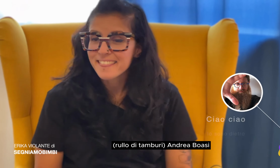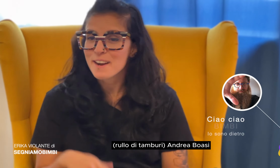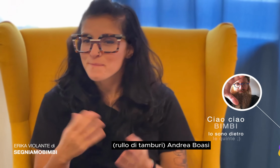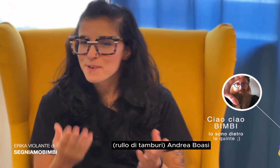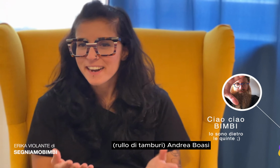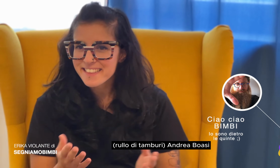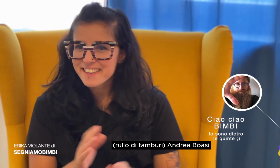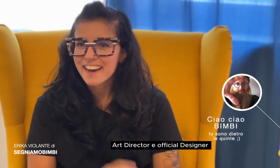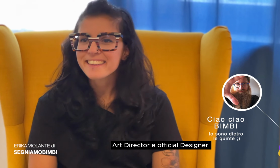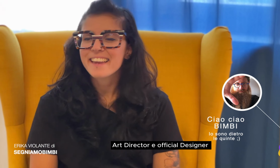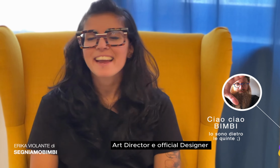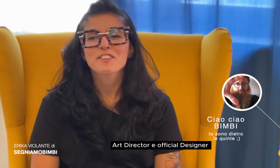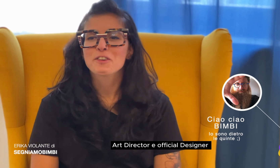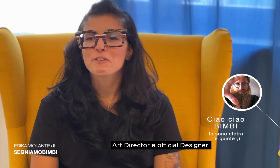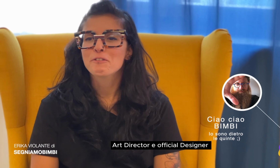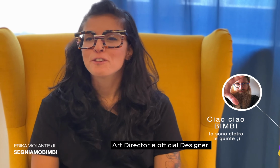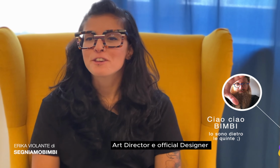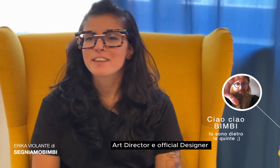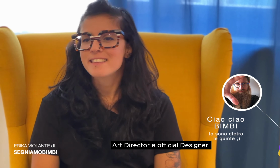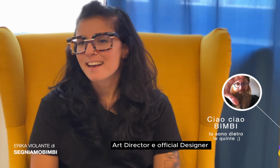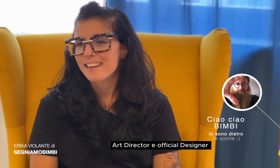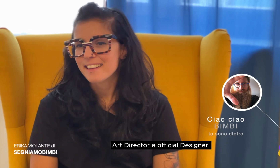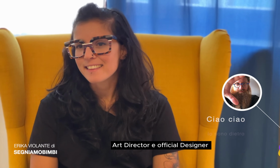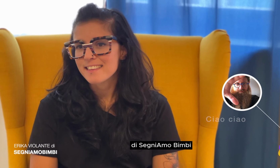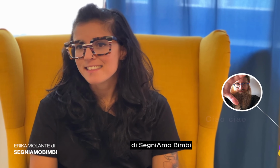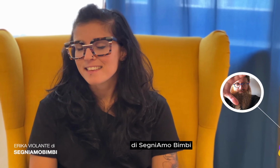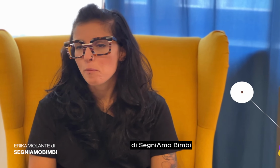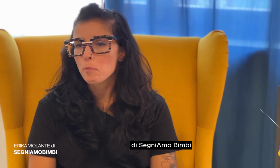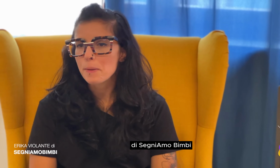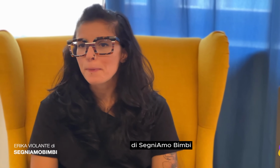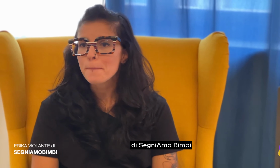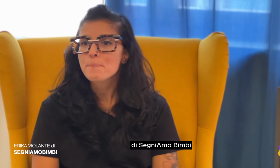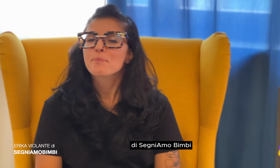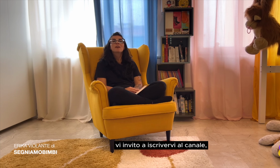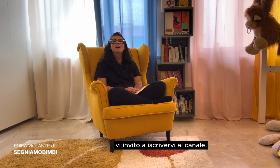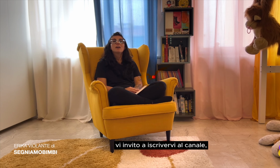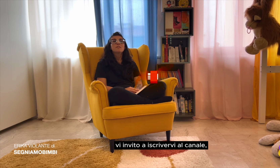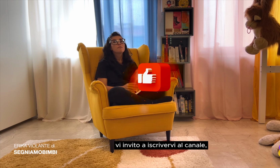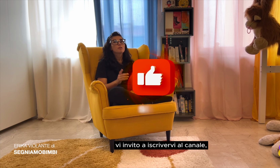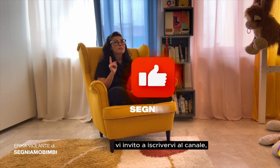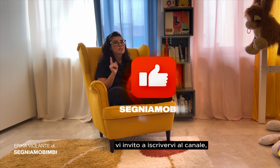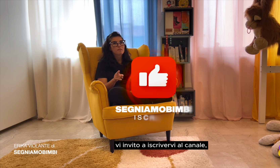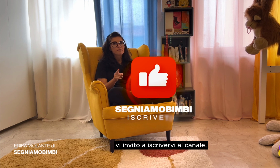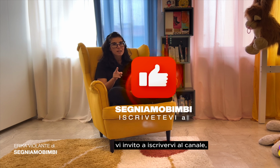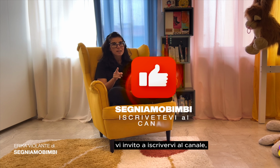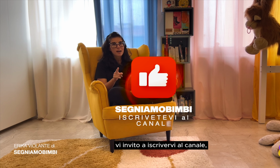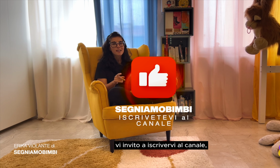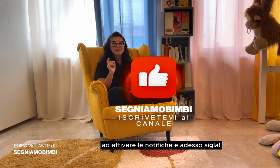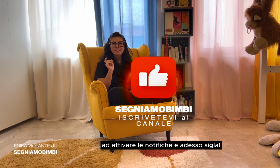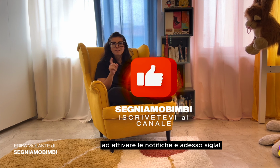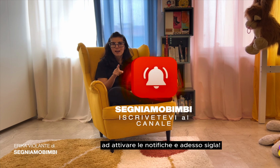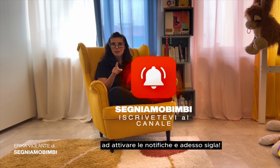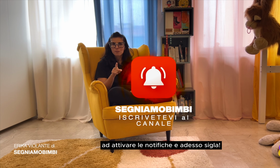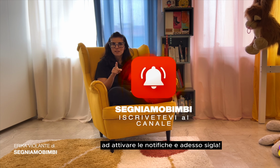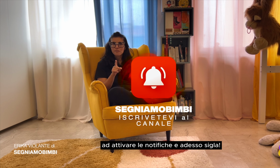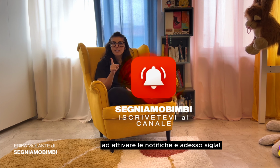Andrea Boasi, Art Director e Official Designer di Segniamo Bimbi, vi invito a iscrivervi al canale, ad attivare le notifiche